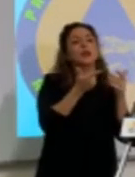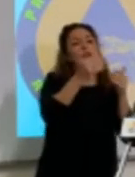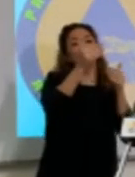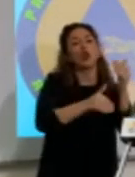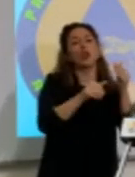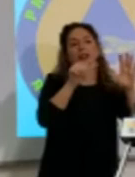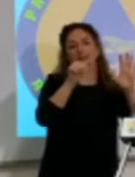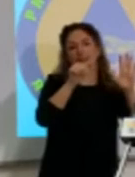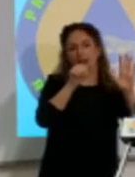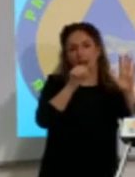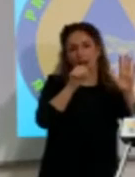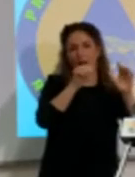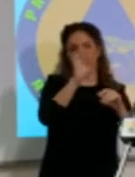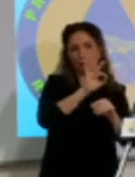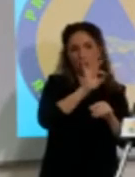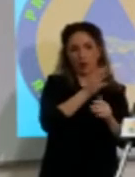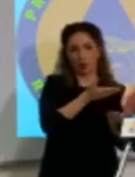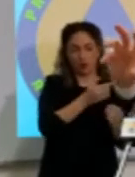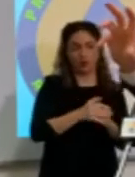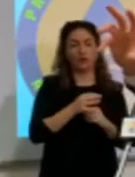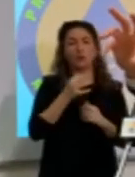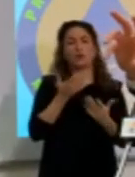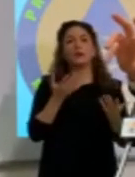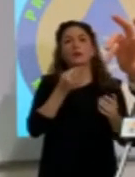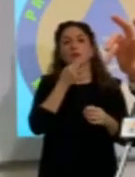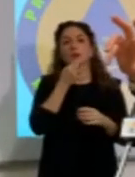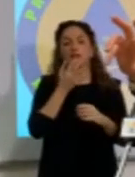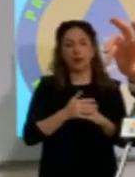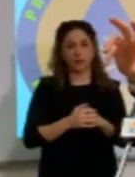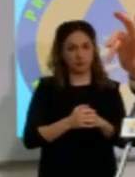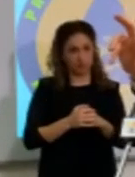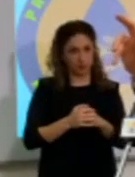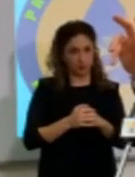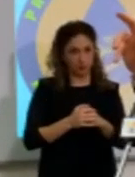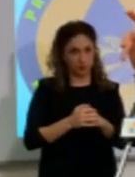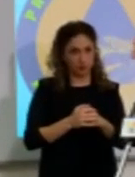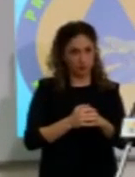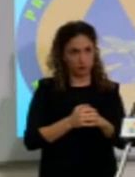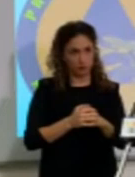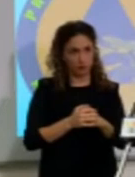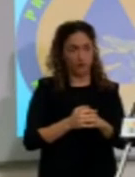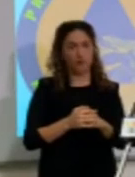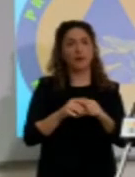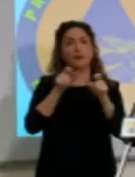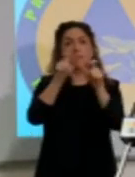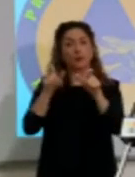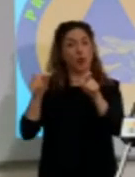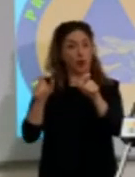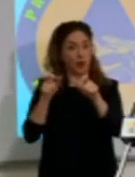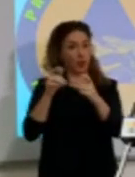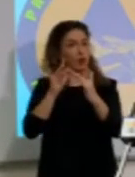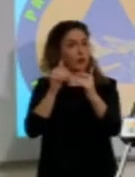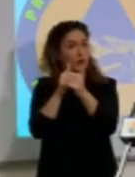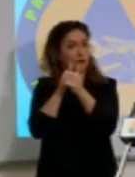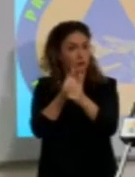dato dai pazienti cofit un dato concreto ha spiegato zaia i ricoveri in ospedale crescono dipende dal ritardo della curva del